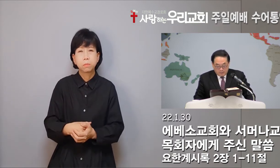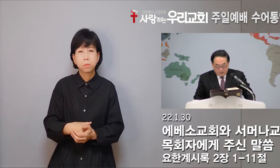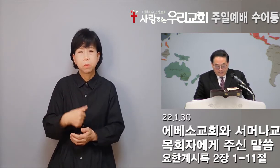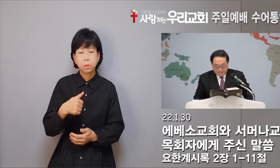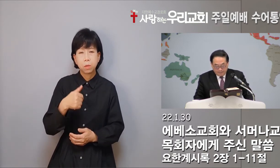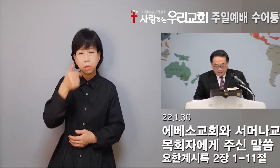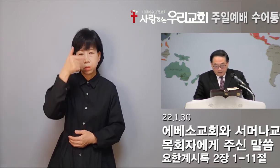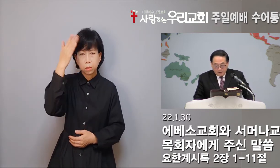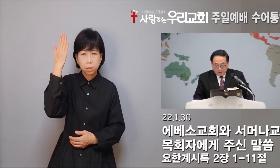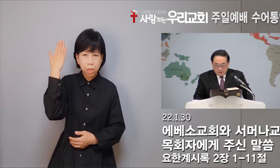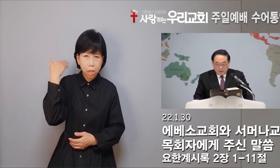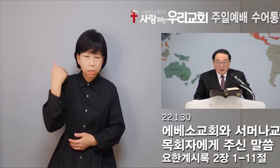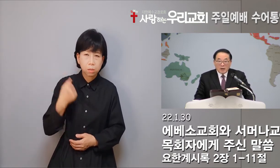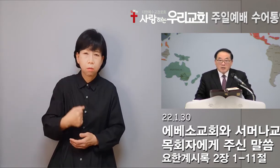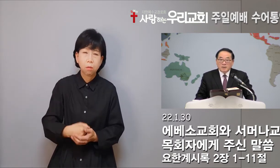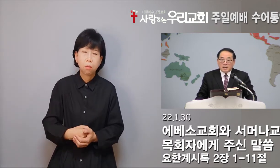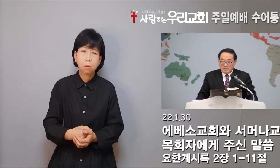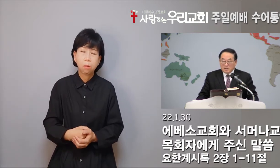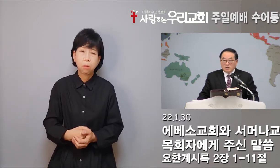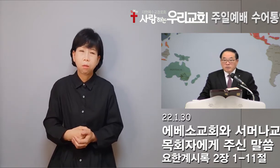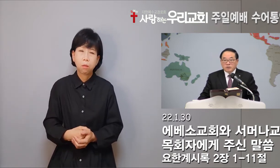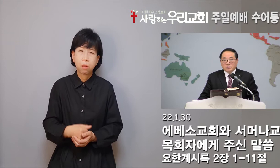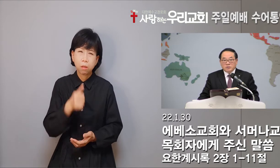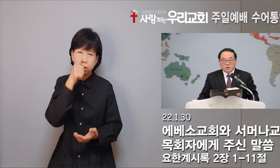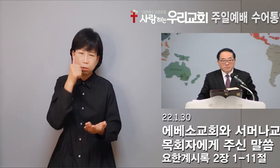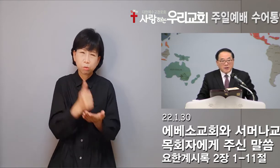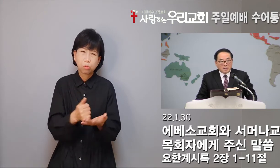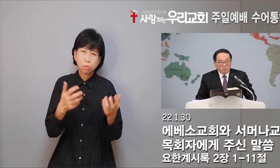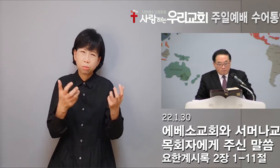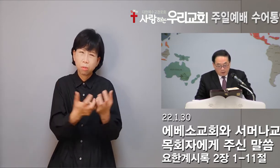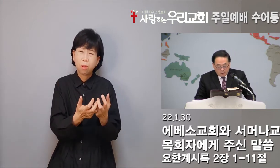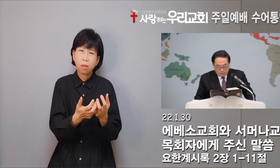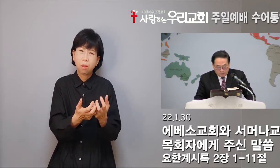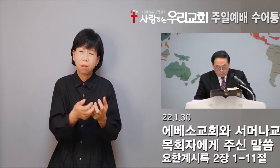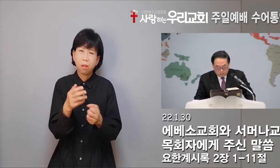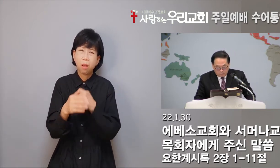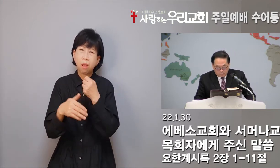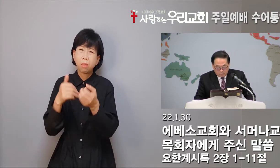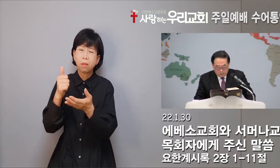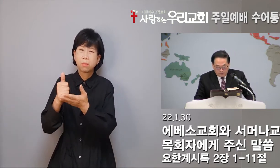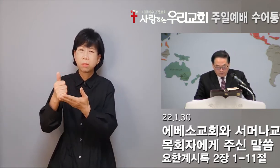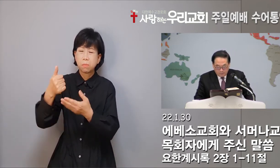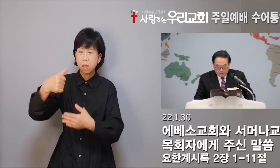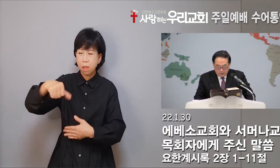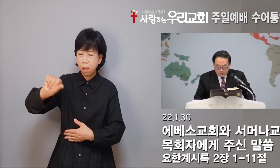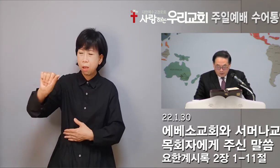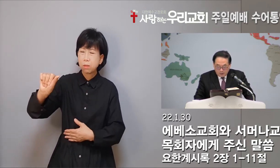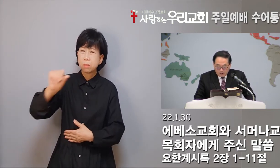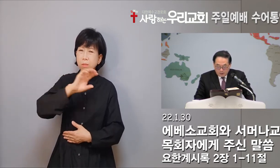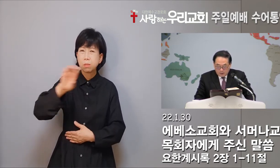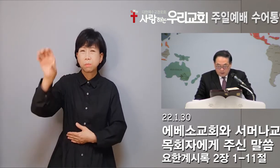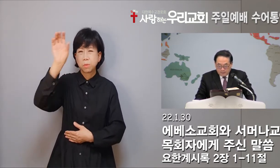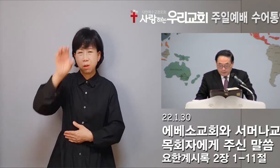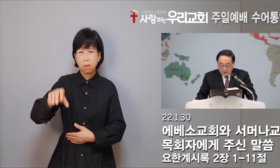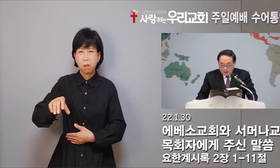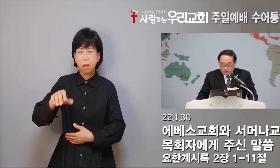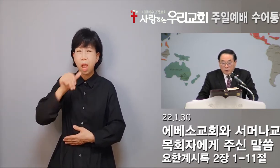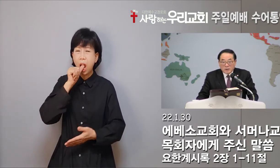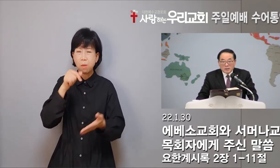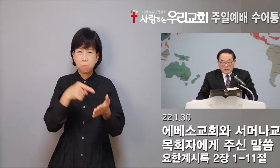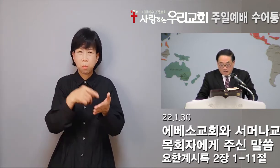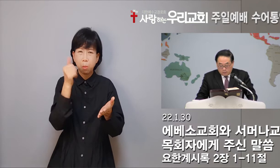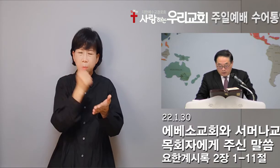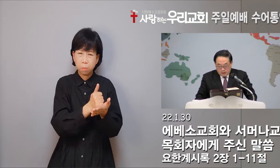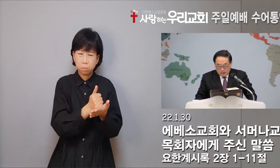것 같습니다. 그들은 하나님의 아들 예수 그리스도를 십자가에 못 박여 죽였고, 그들은